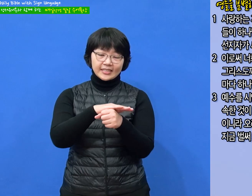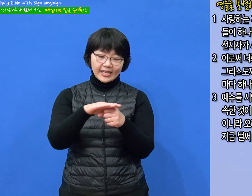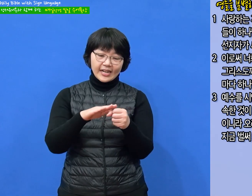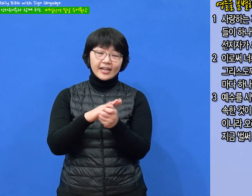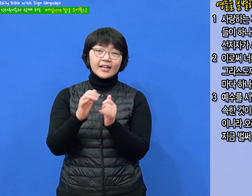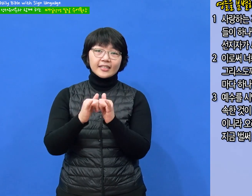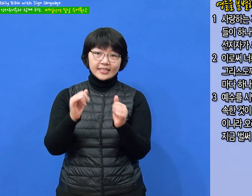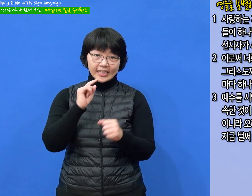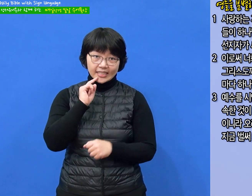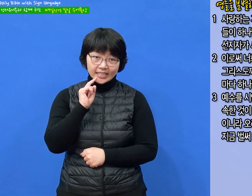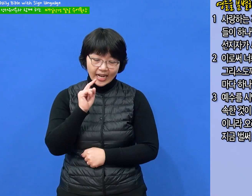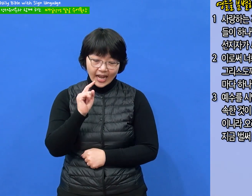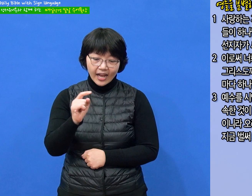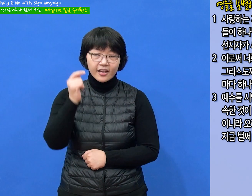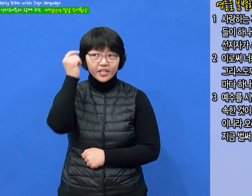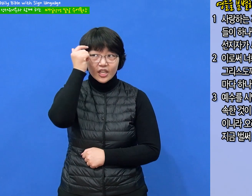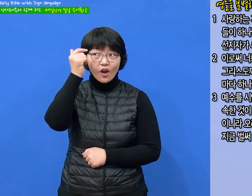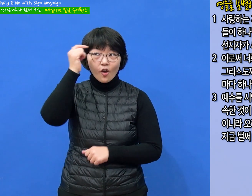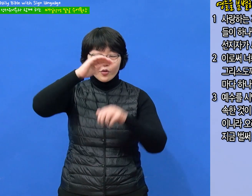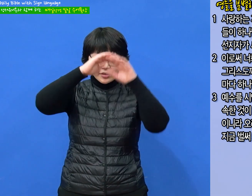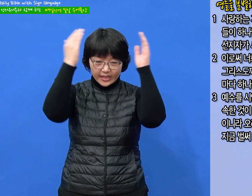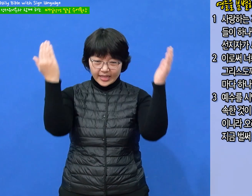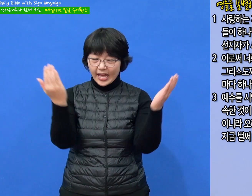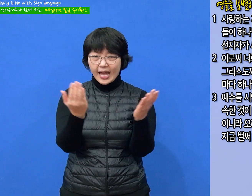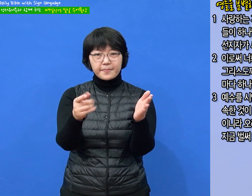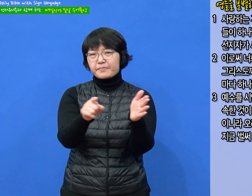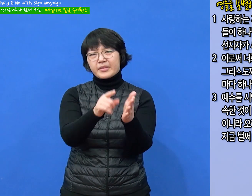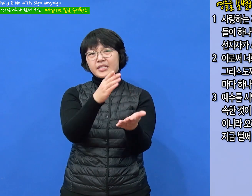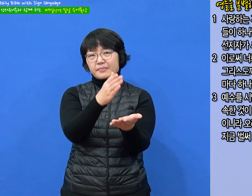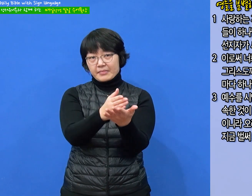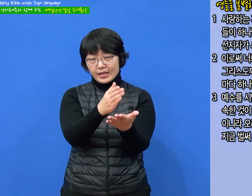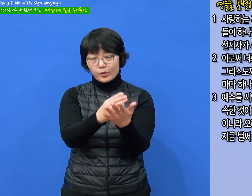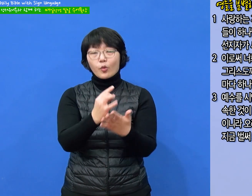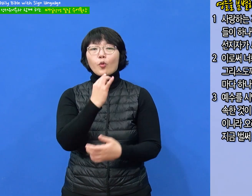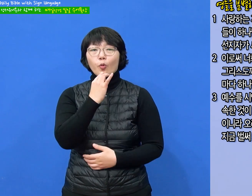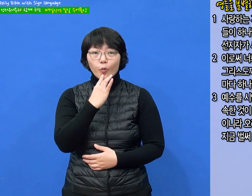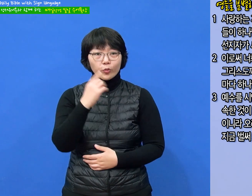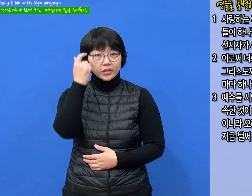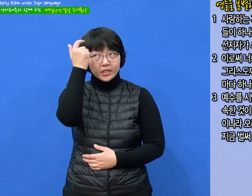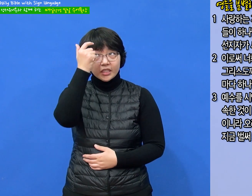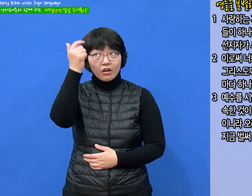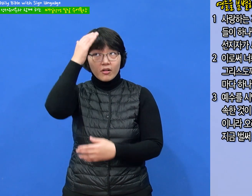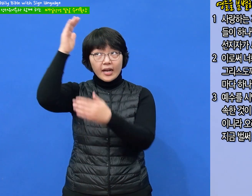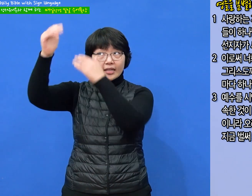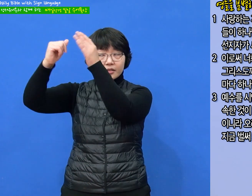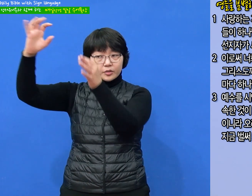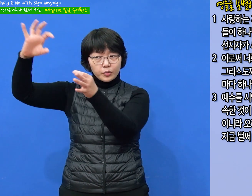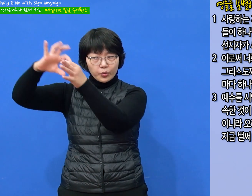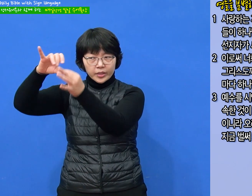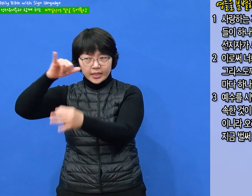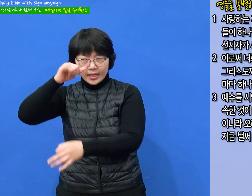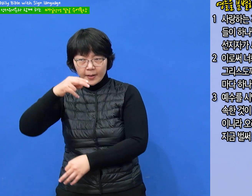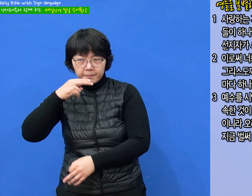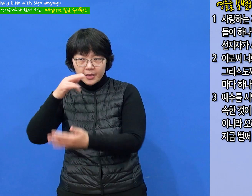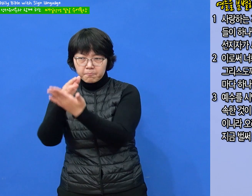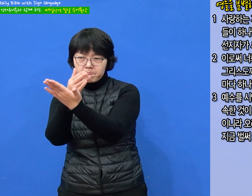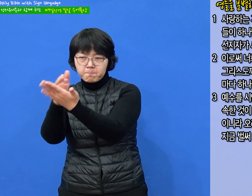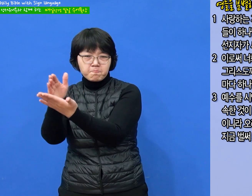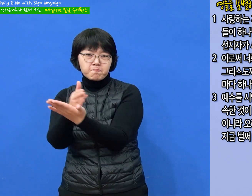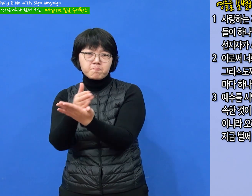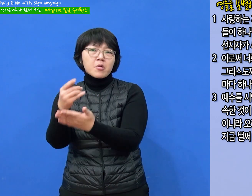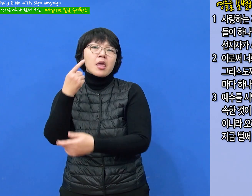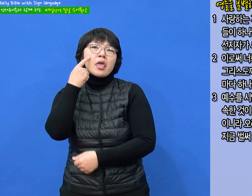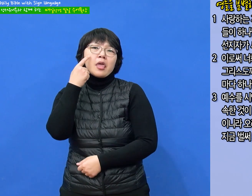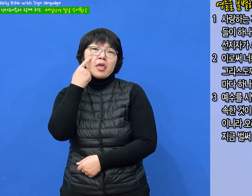사랑하는 자들아, 영을 다 믿지 말고 오직 영들이 하나님께 속하였나 분별하라. 많은 거짓